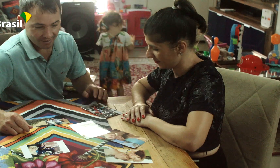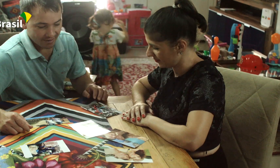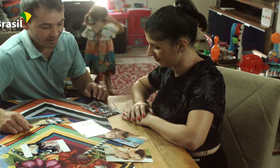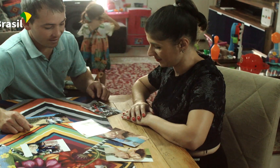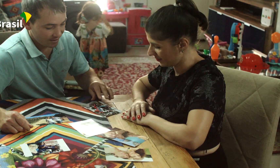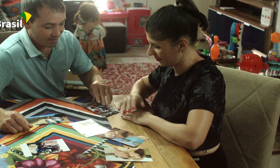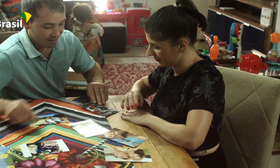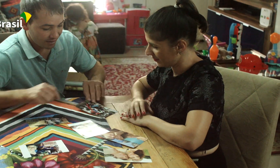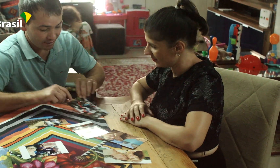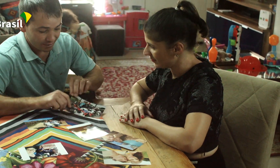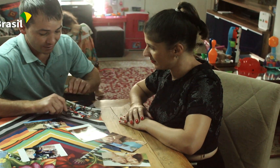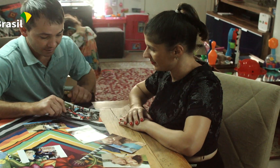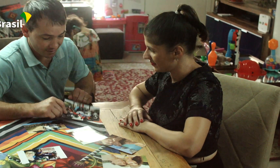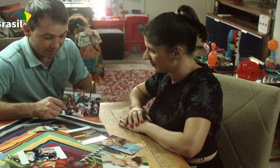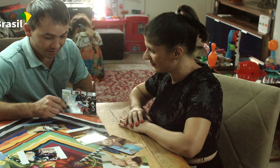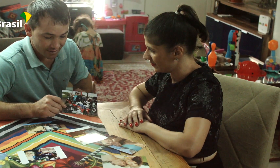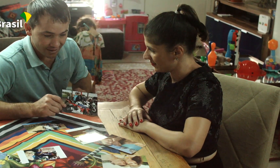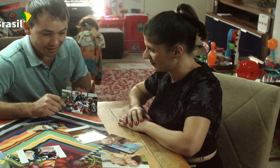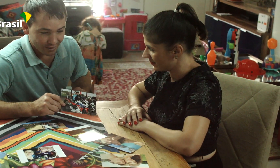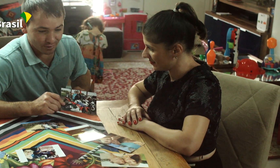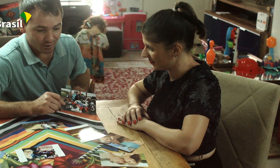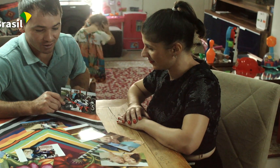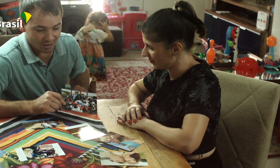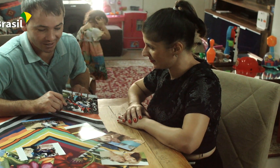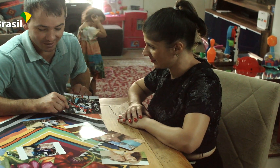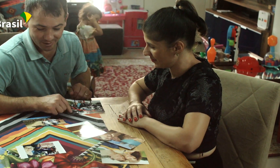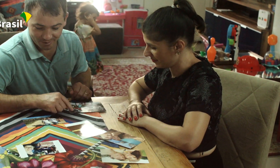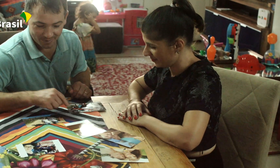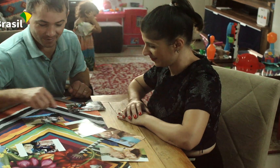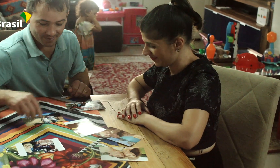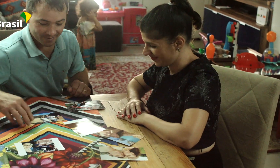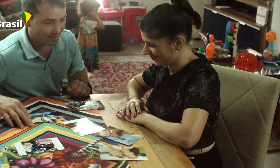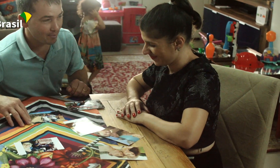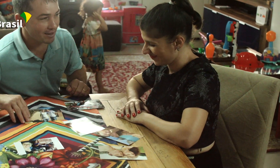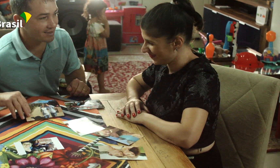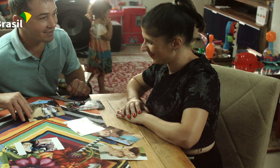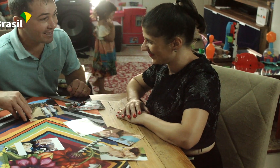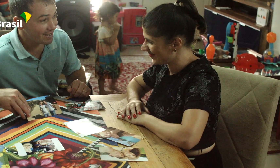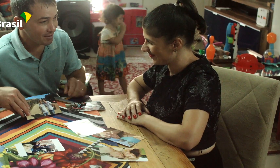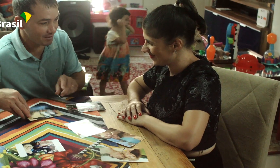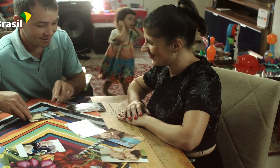Um homem e uma mulher sentados a uma mesa olham fotos. Ao fundo, uma menina brinca com o celular.